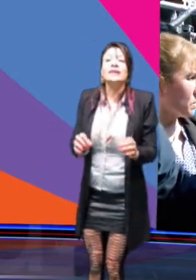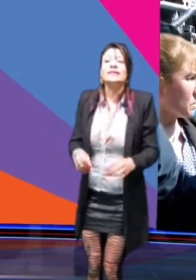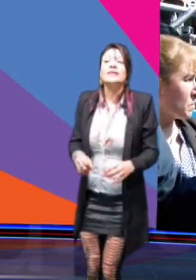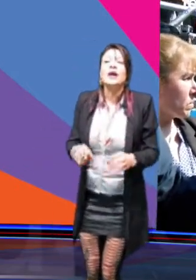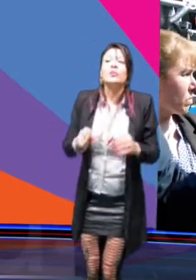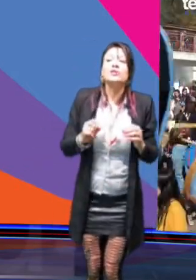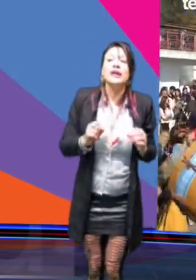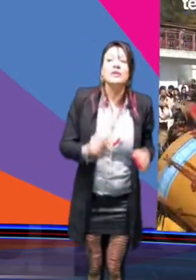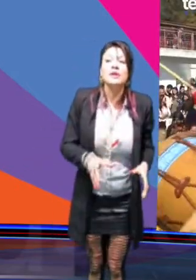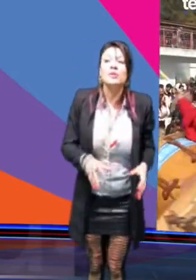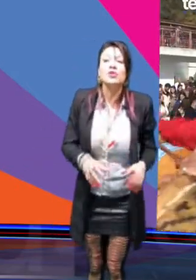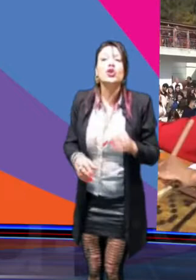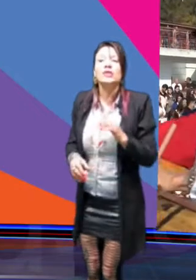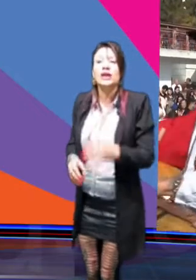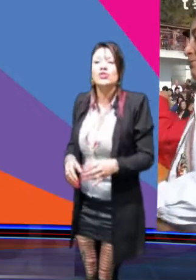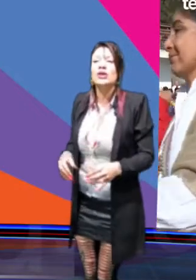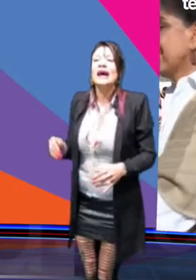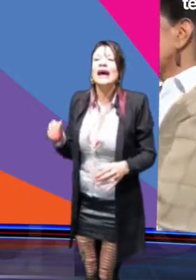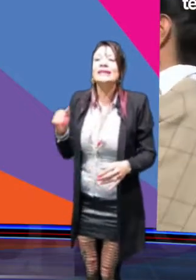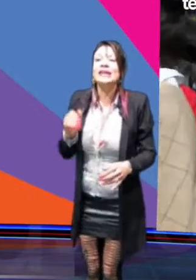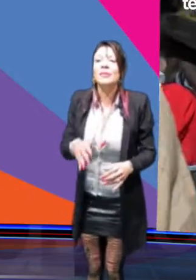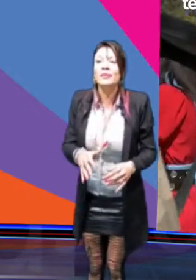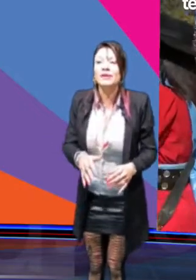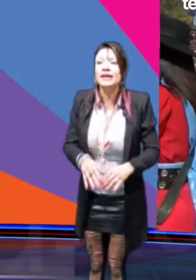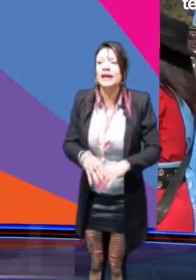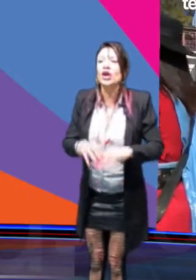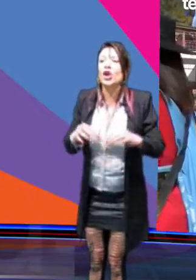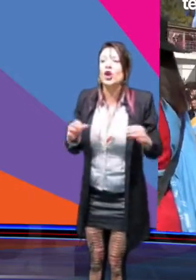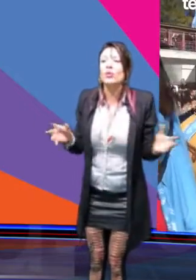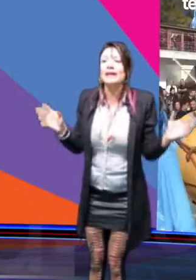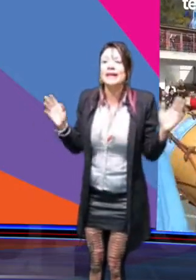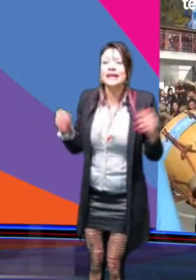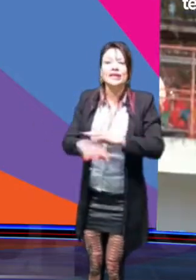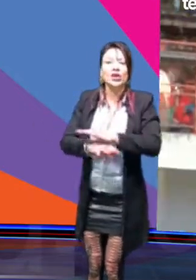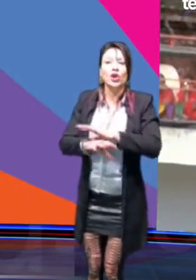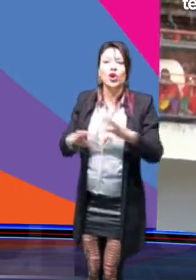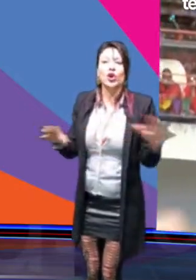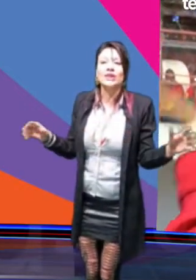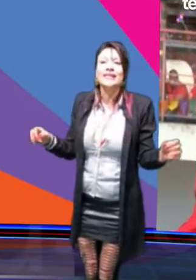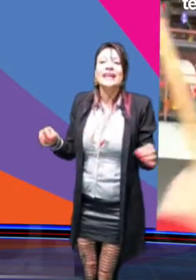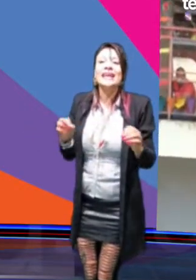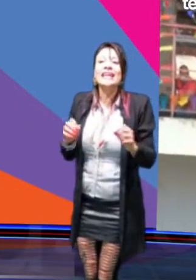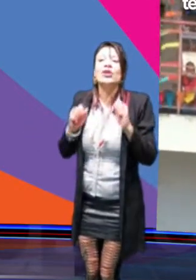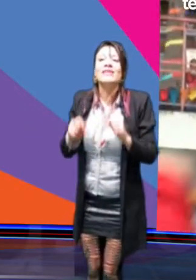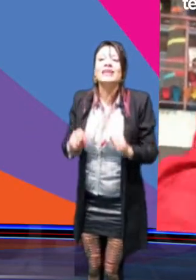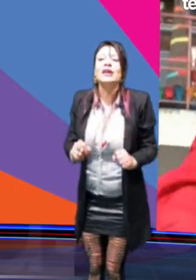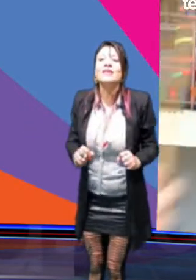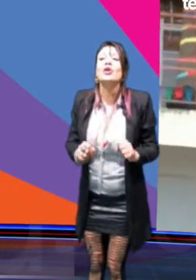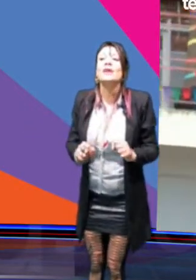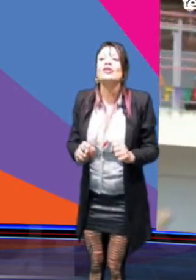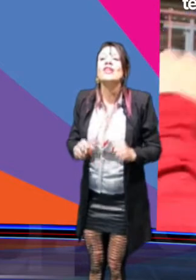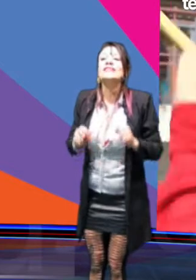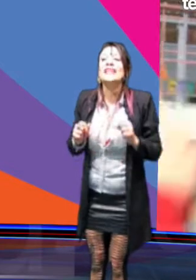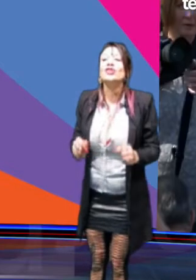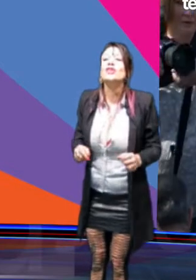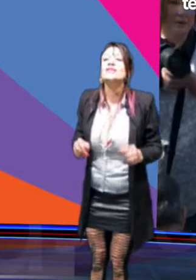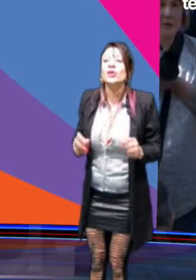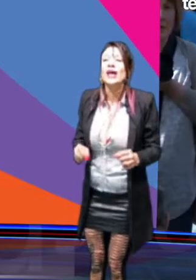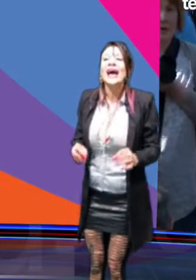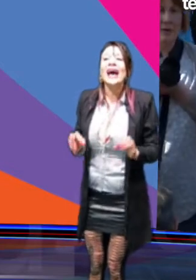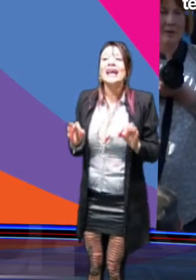disfraces, músicas en vivo, sorteos, atriles para pintar, globos, banderines de todos los colores que decoraban el espacio abierto del centro de